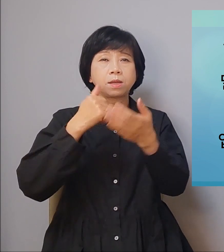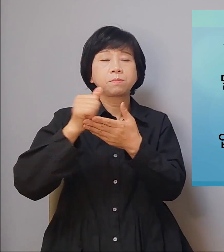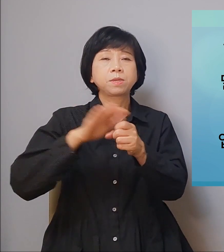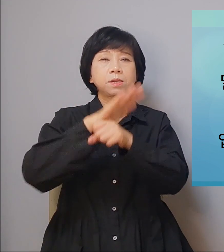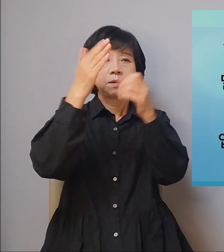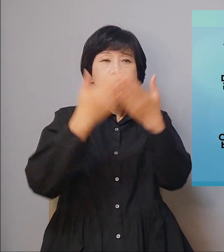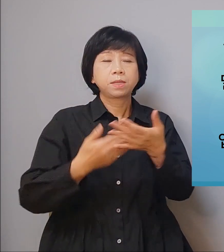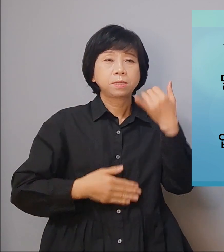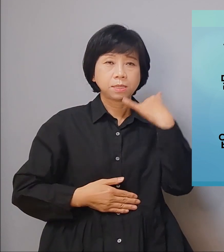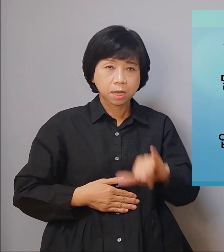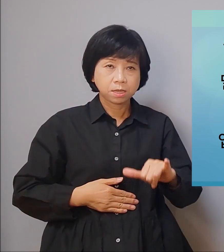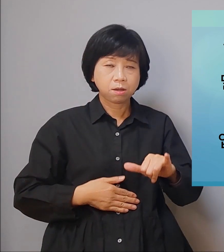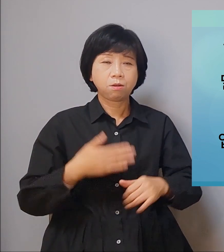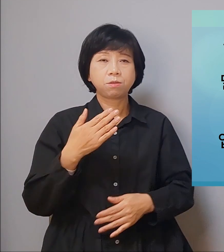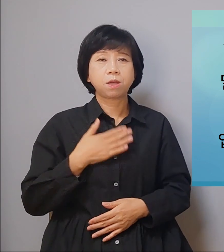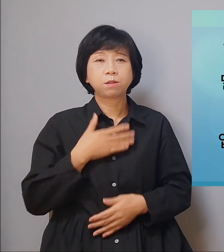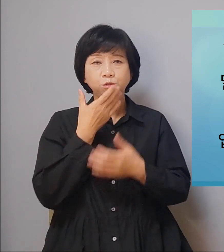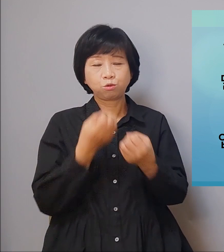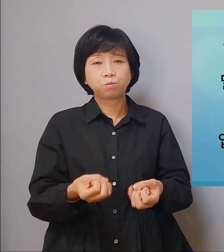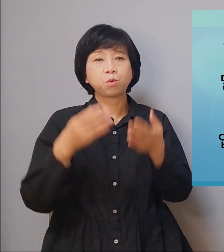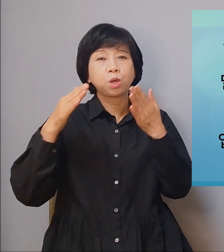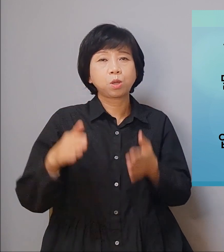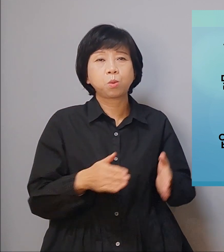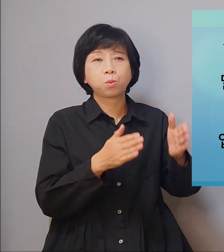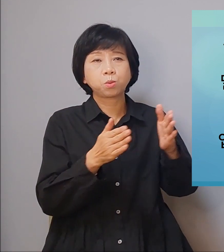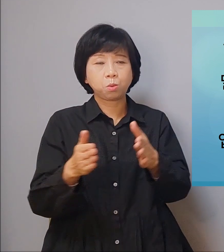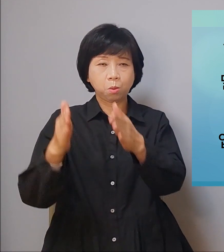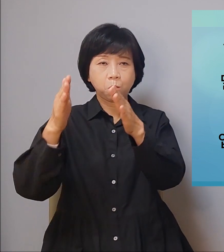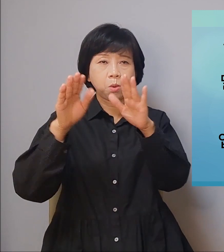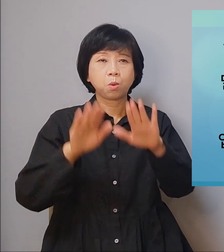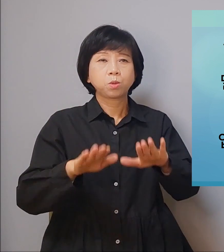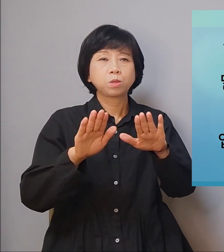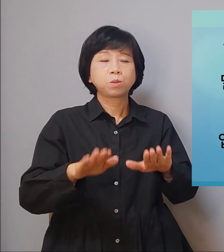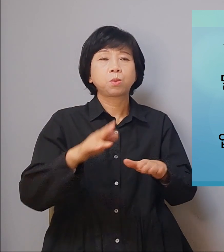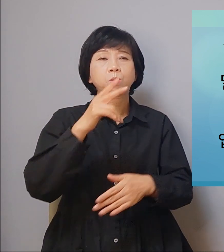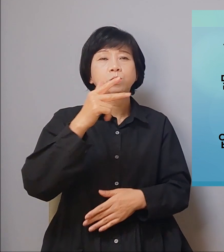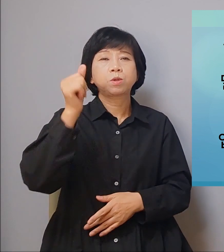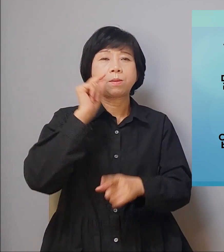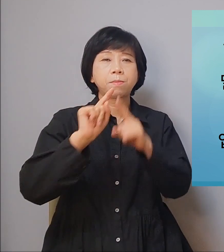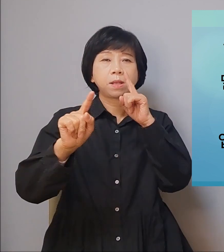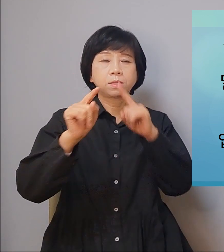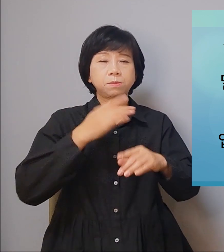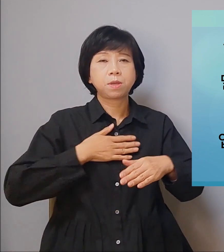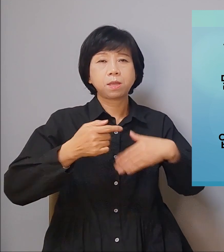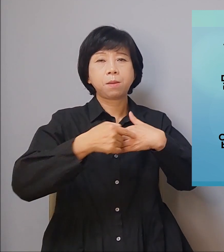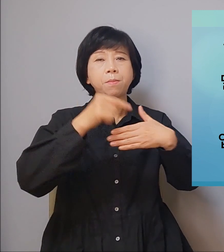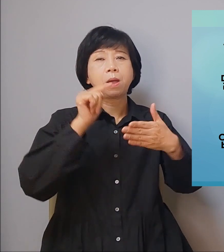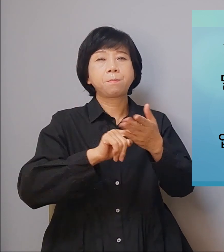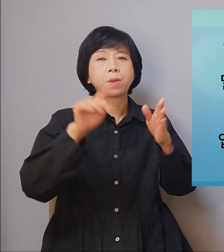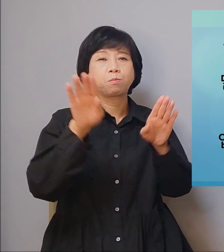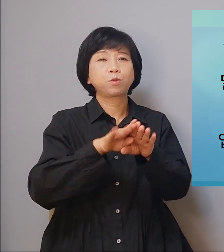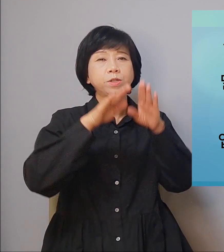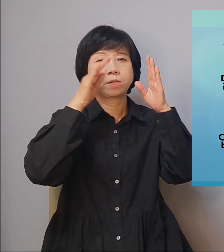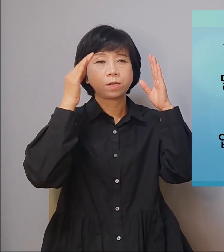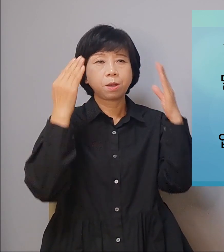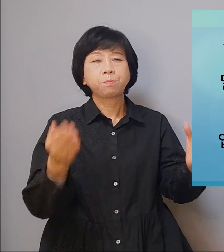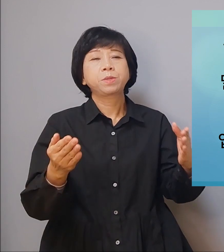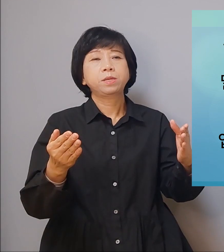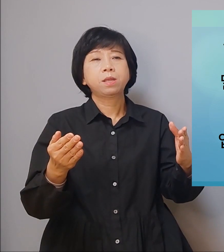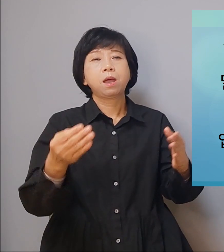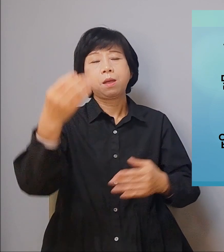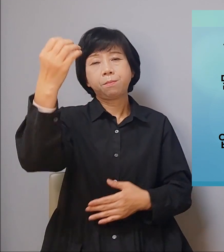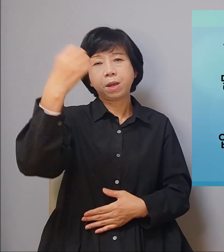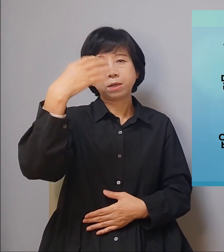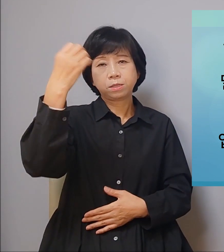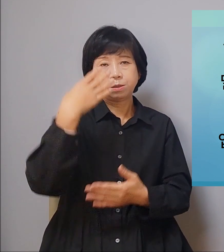하나님의 사랑받는 자녀입니다. 나는 축복의 통로입니다. 오늘도 주의 말씀에 내 마음의 문을